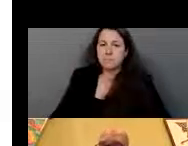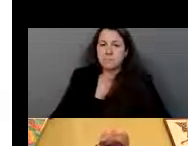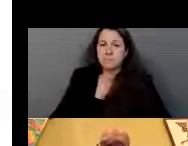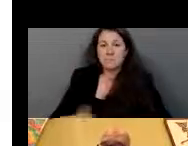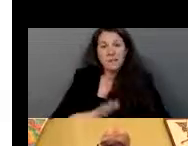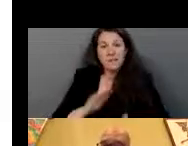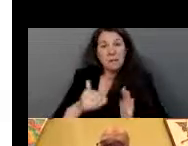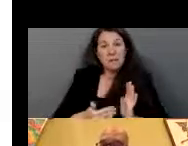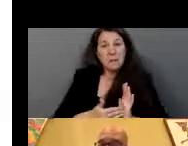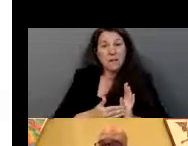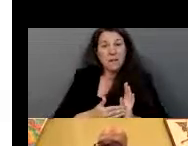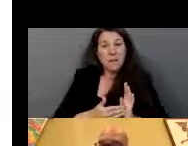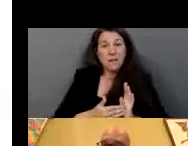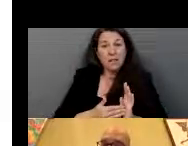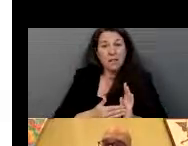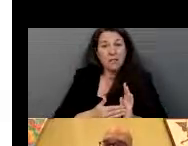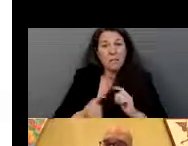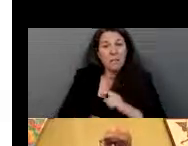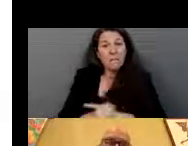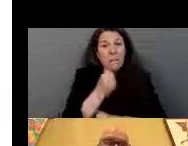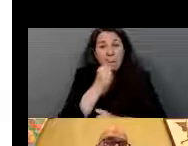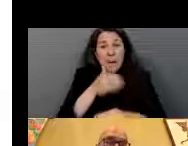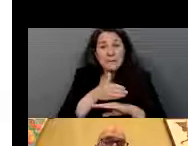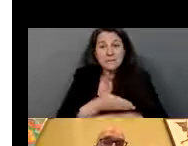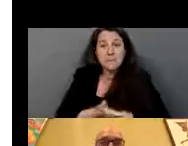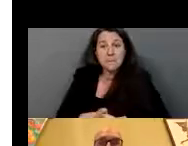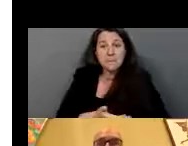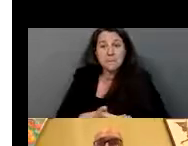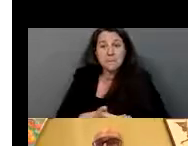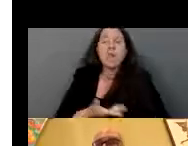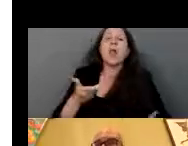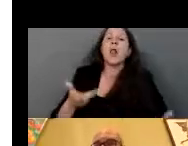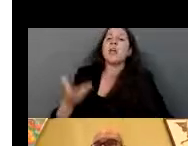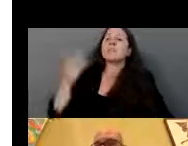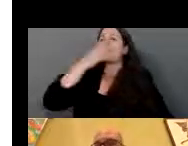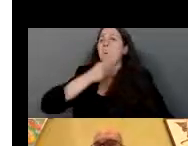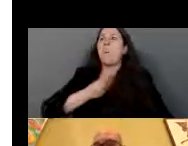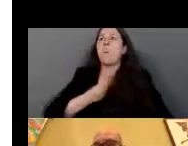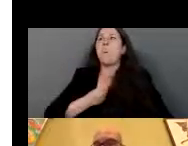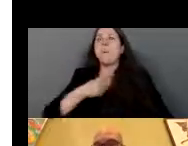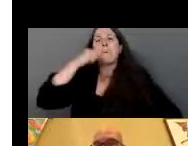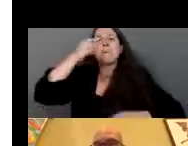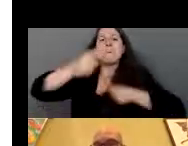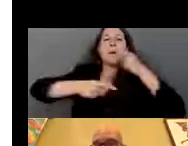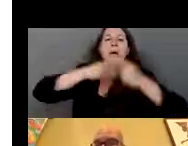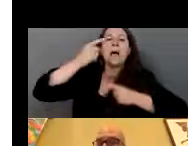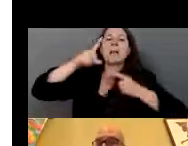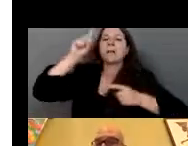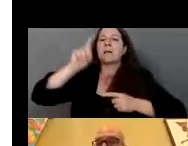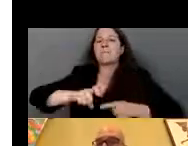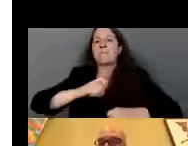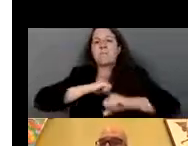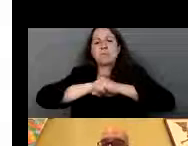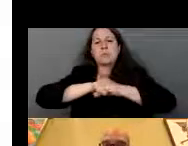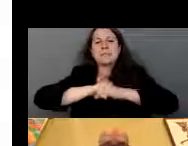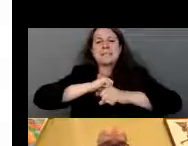la plupart des stations ne sont inaccessibles. Et c'est très beau de dire aux gens qu'il faut faire la promotion du transport collectif, mais si